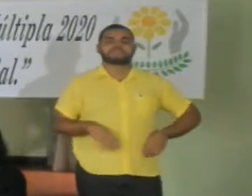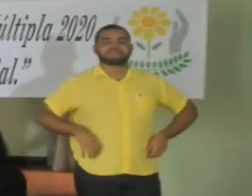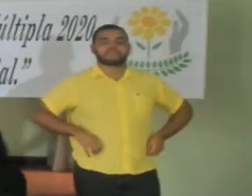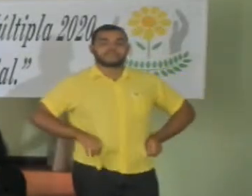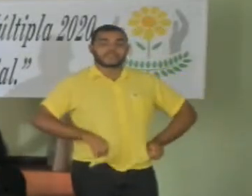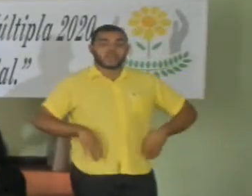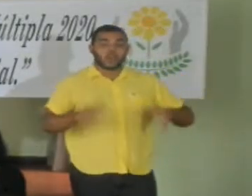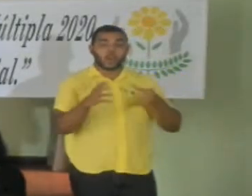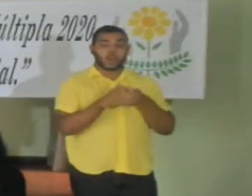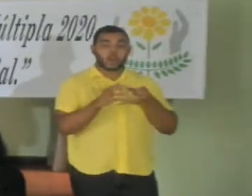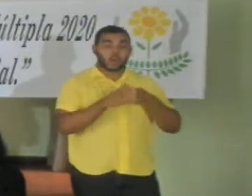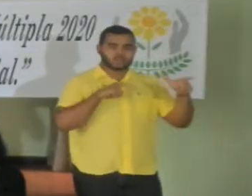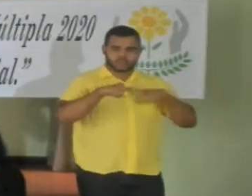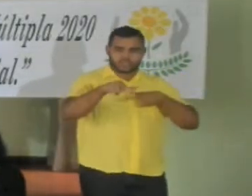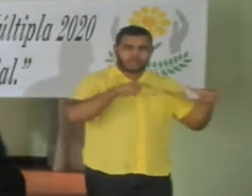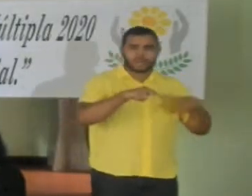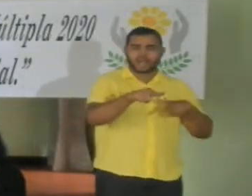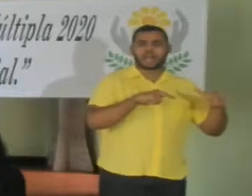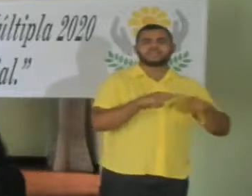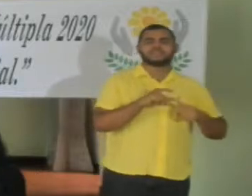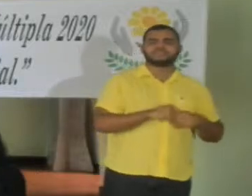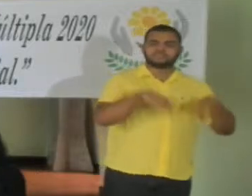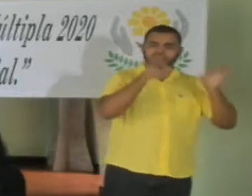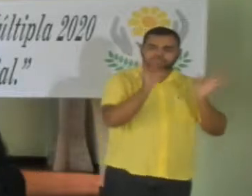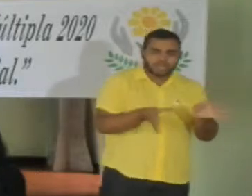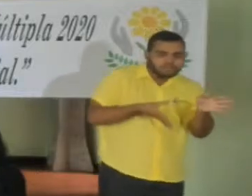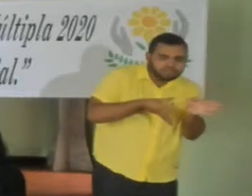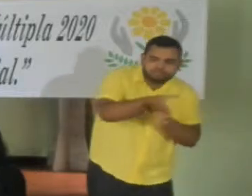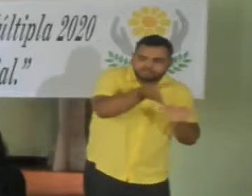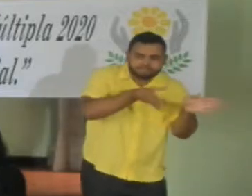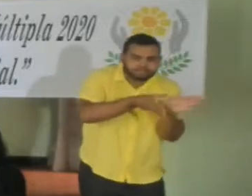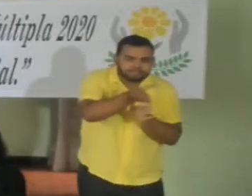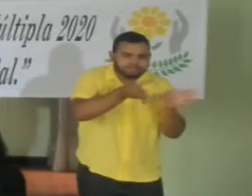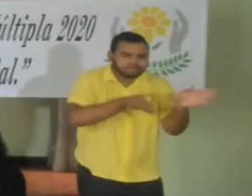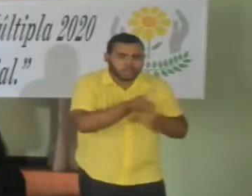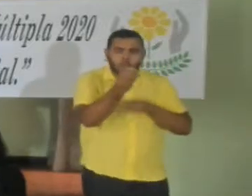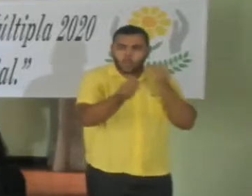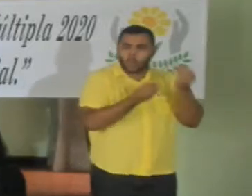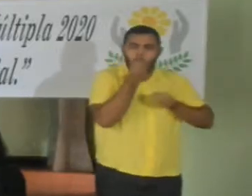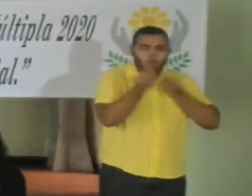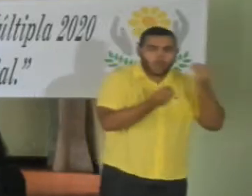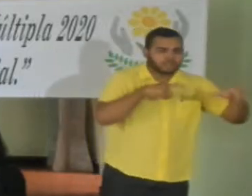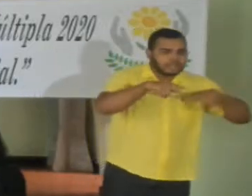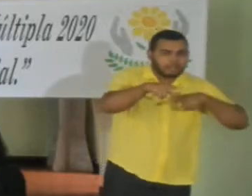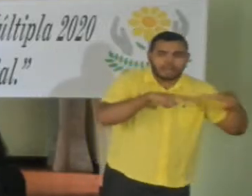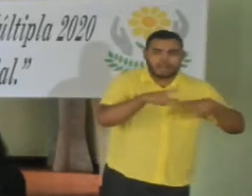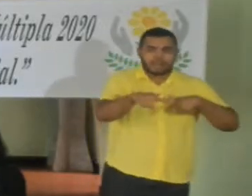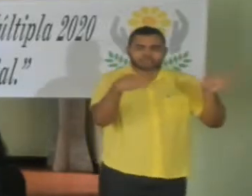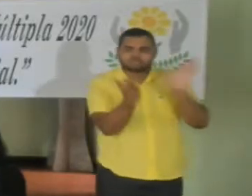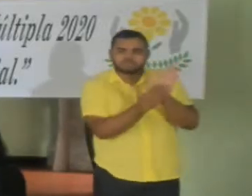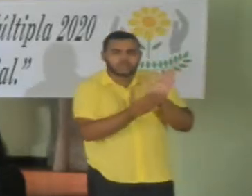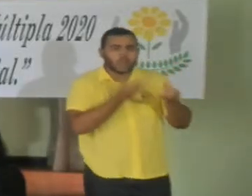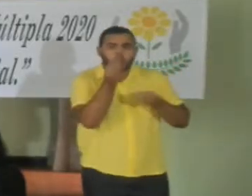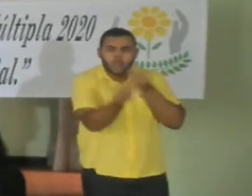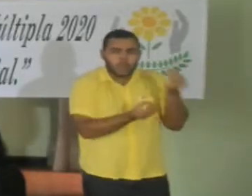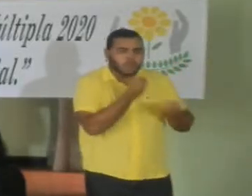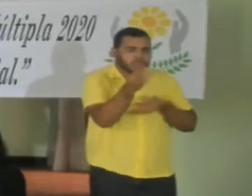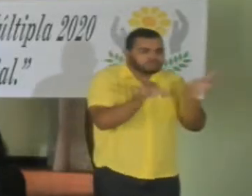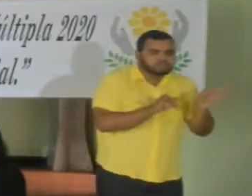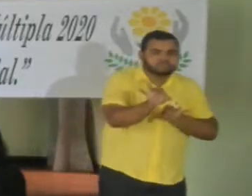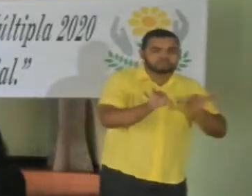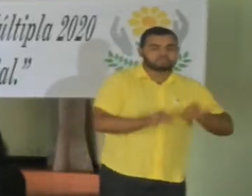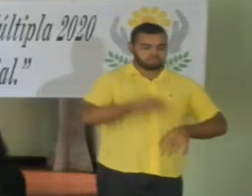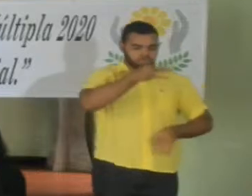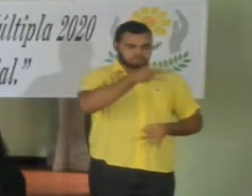grupo de trabalho, que é justamente para orientá-los como se portar no mercado de trabalho, qual o comportamento que eles